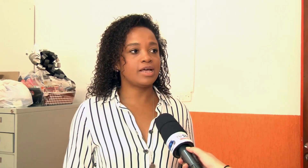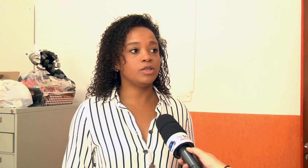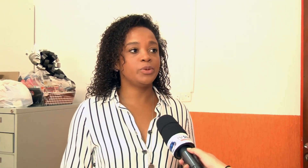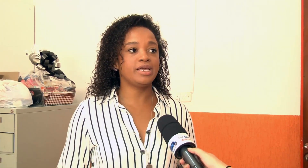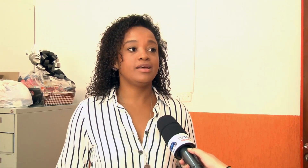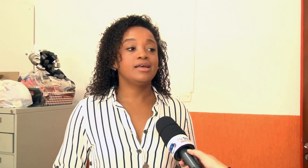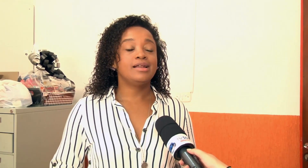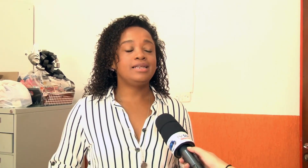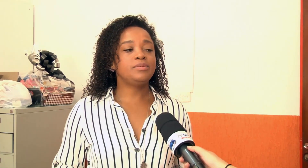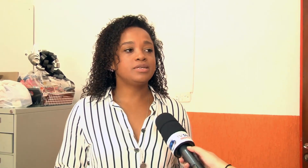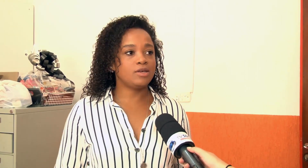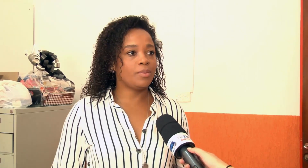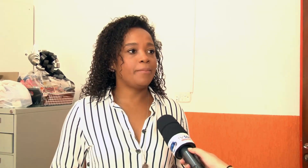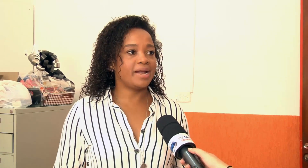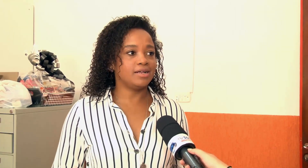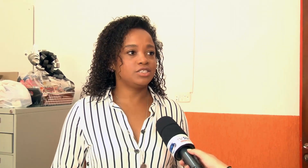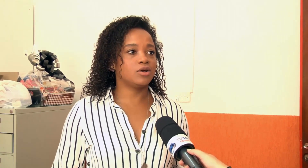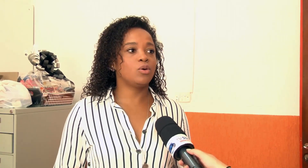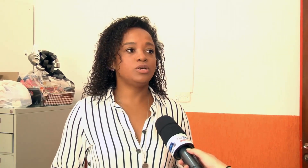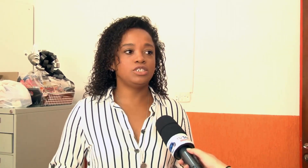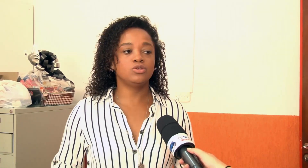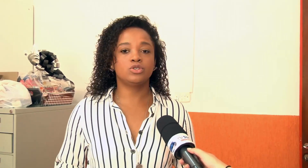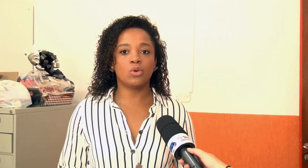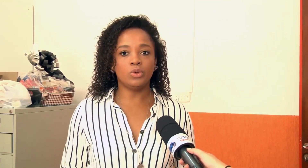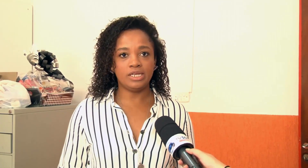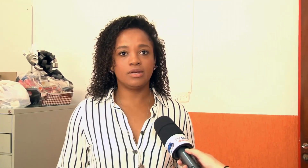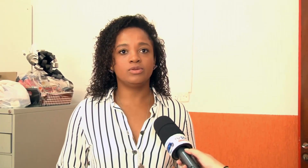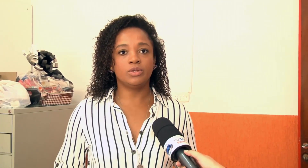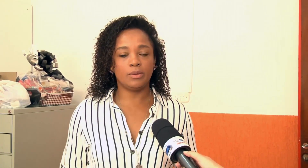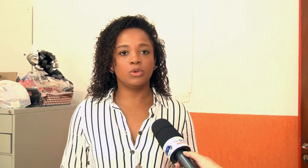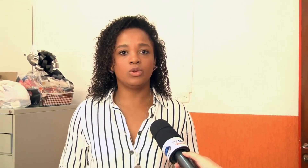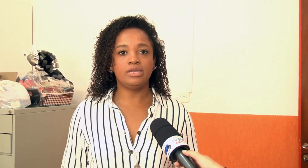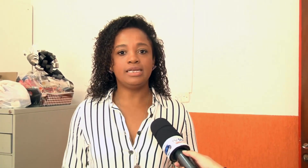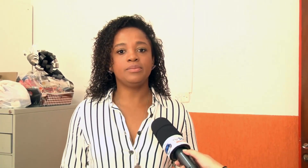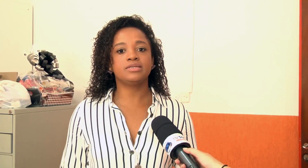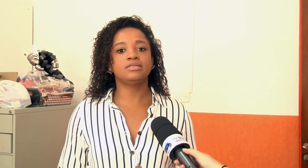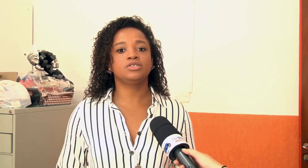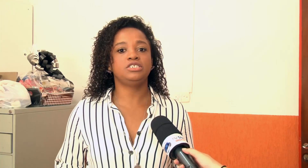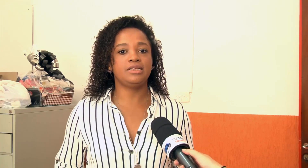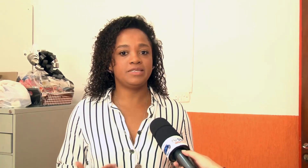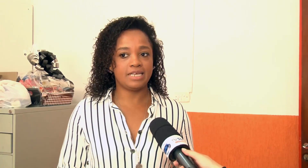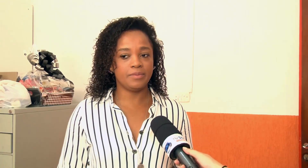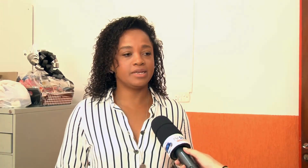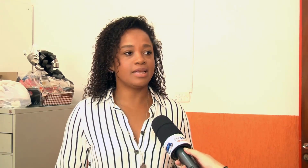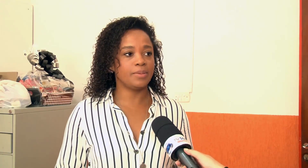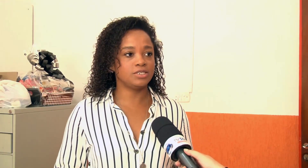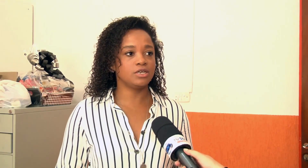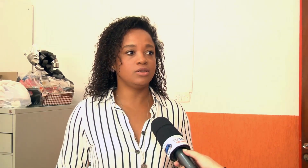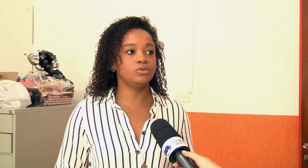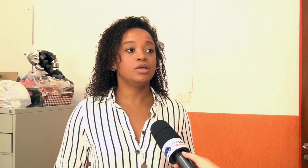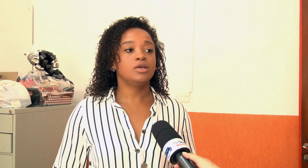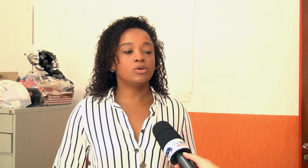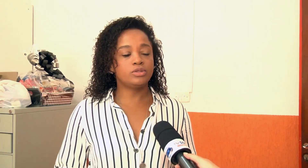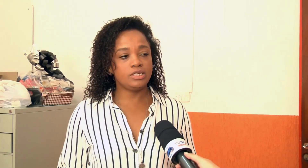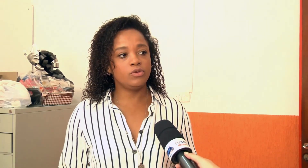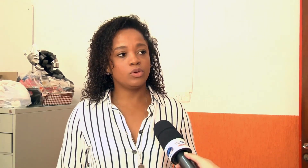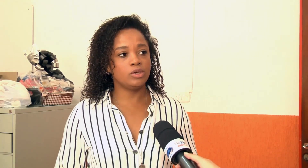aprofundado, porque Libras é uma prática. Como a gente não se comunica o tempo todo em Libras, então a gente tem sempre que estar praticando, inclusive o conteúdo